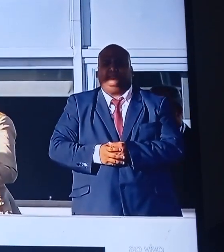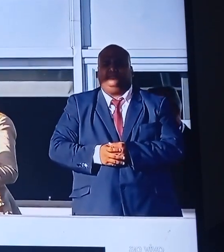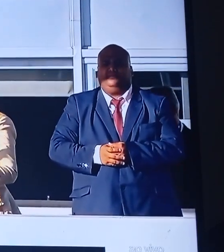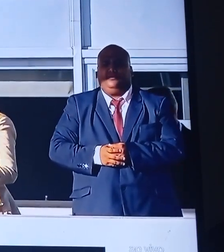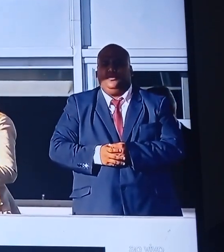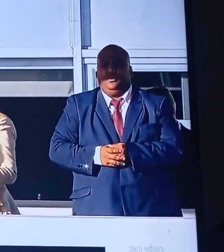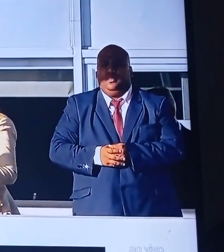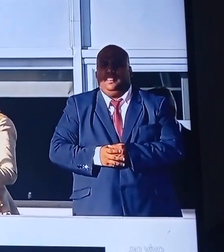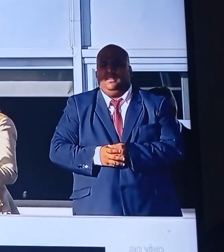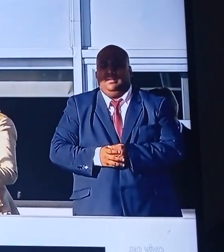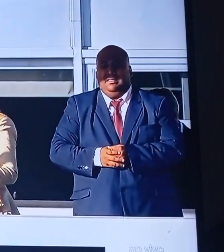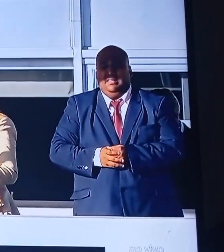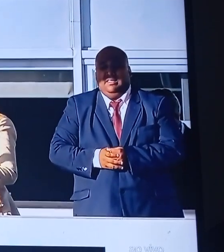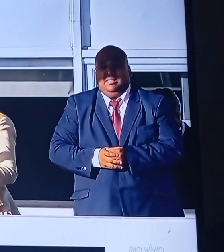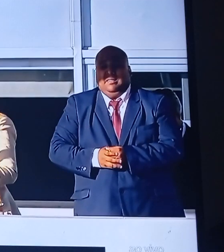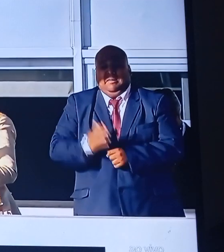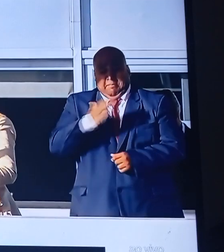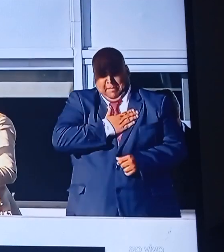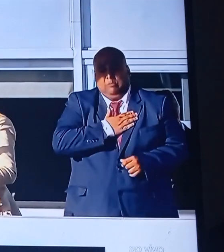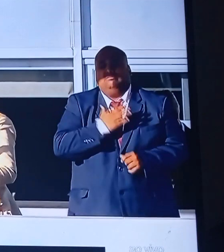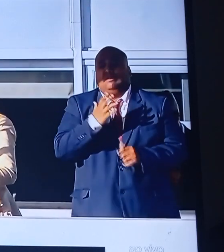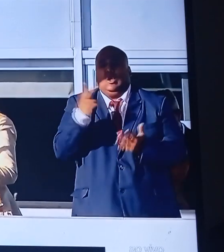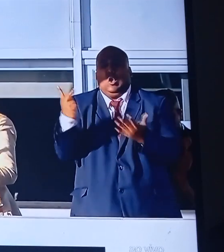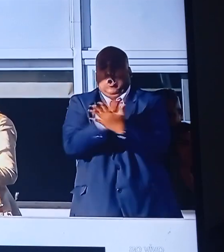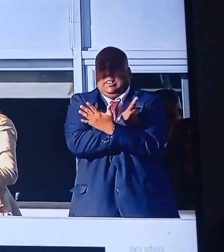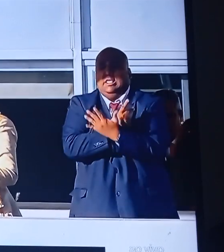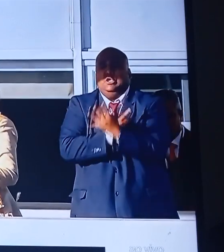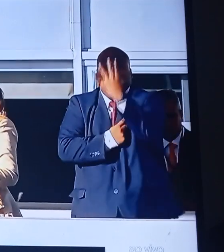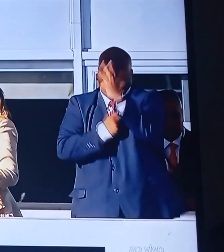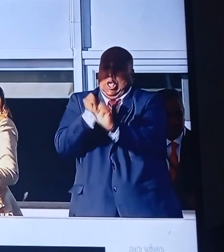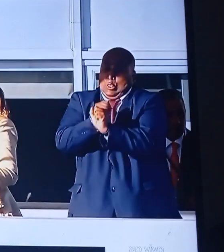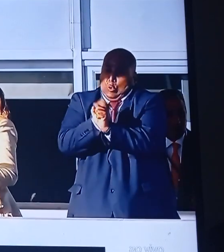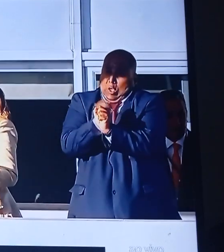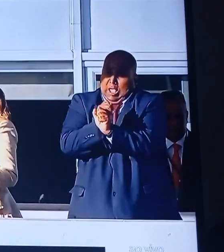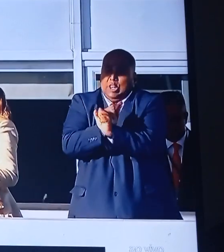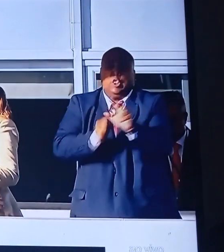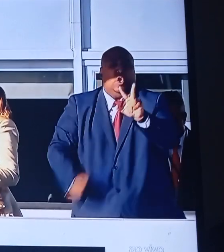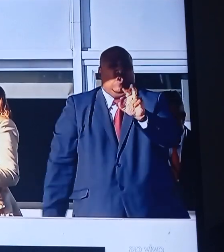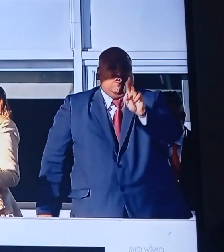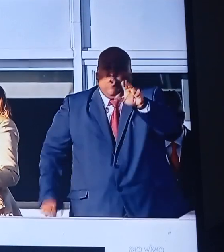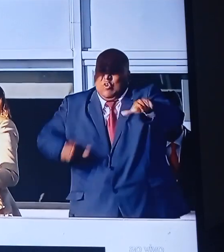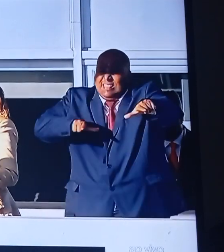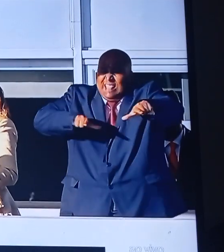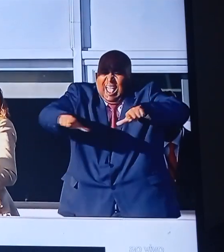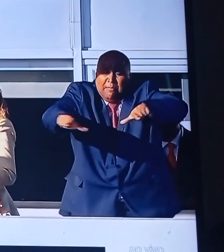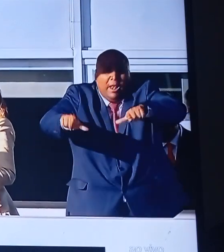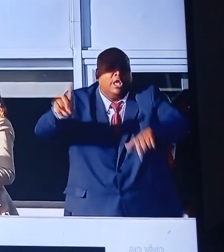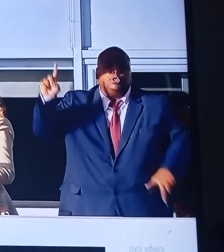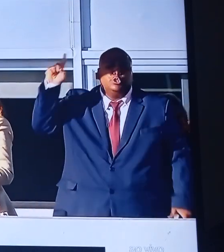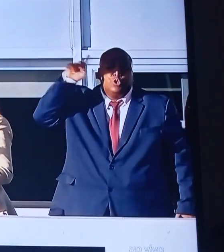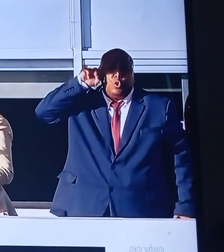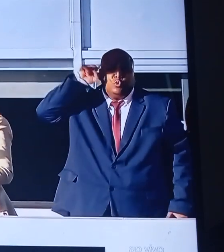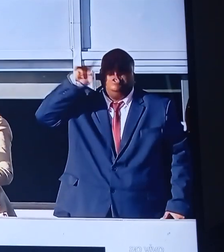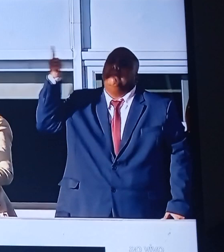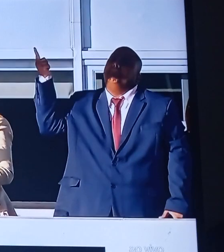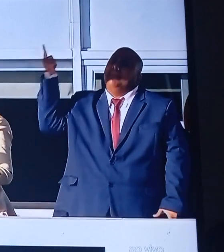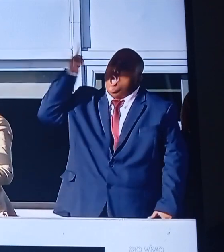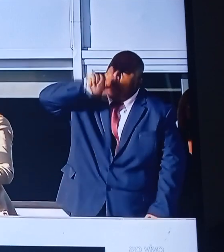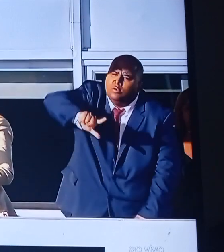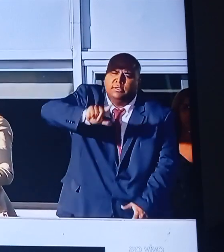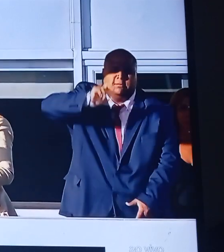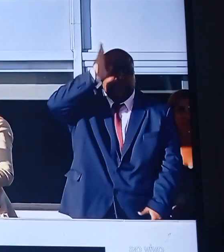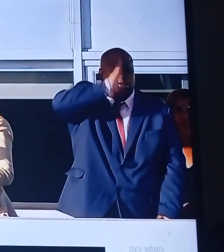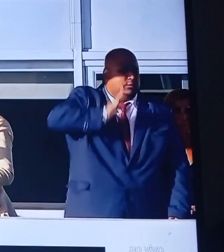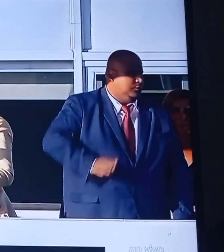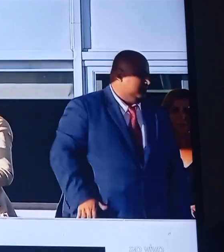Em meus 4 anos de mandato, vamos trabalhar todos os dias para o Brasil vencer o atraso